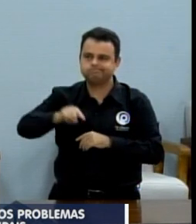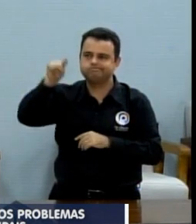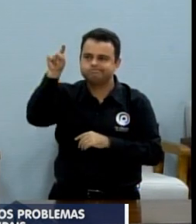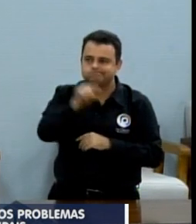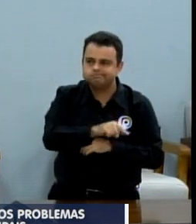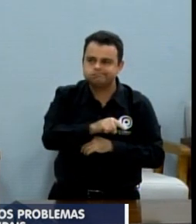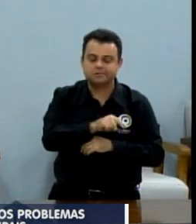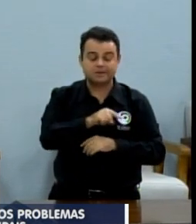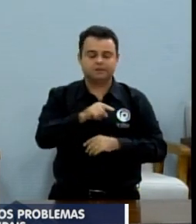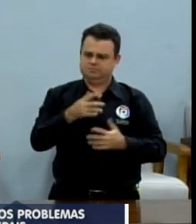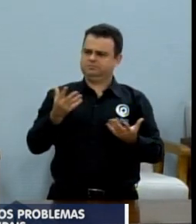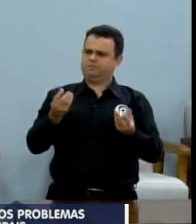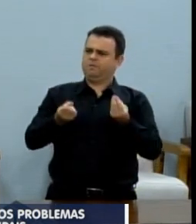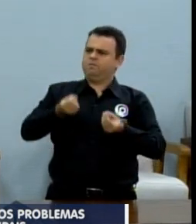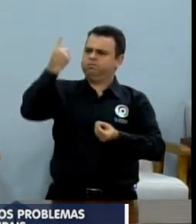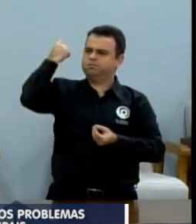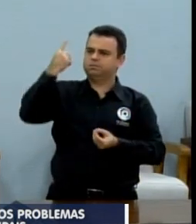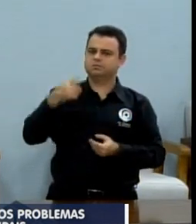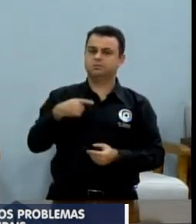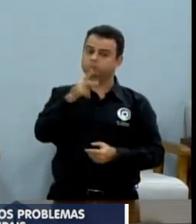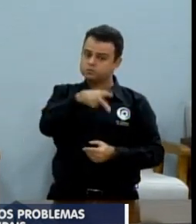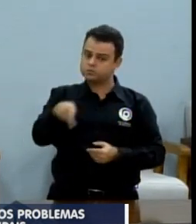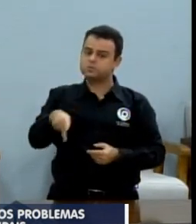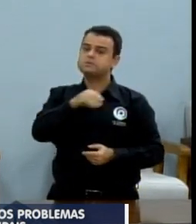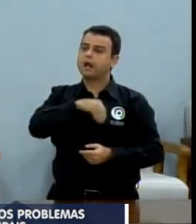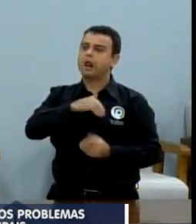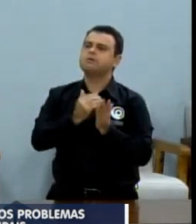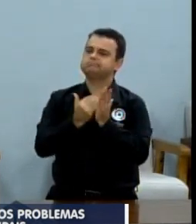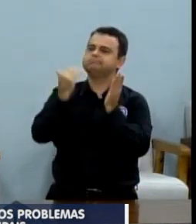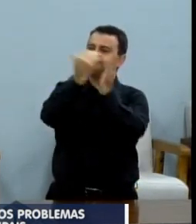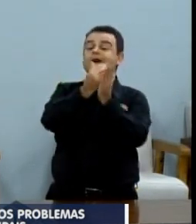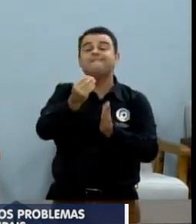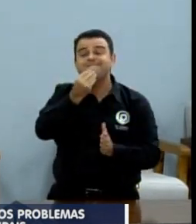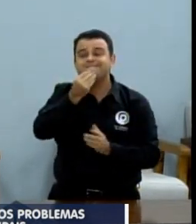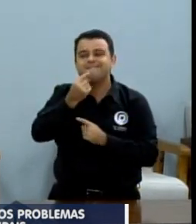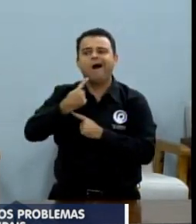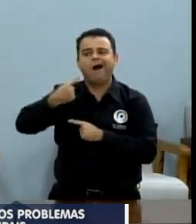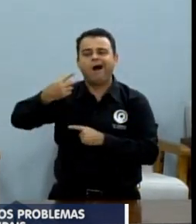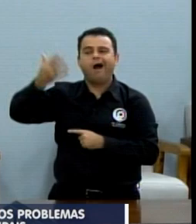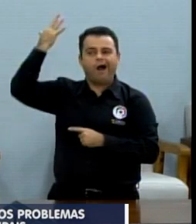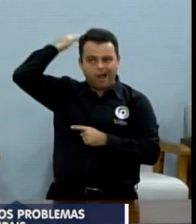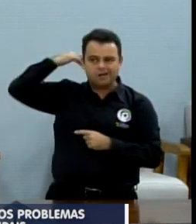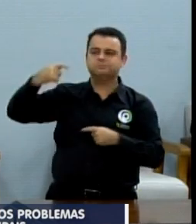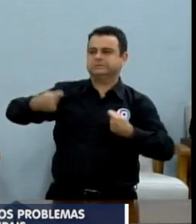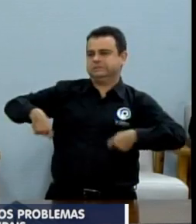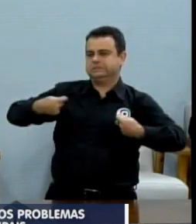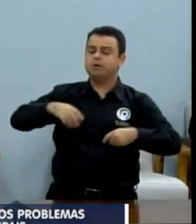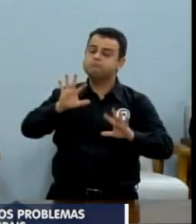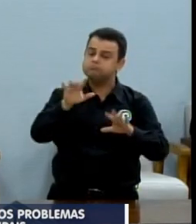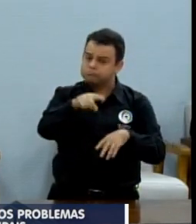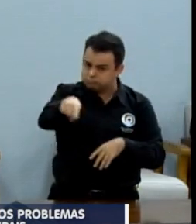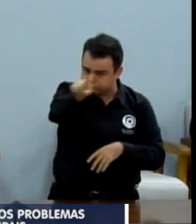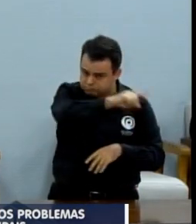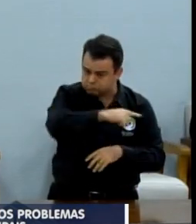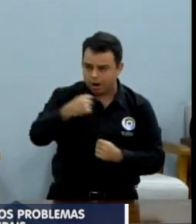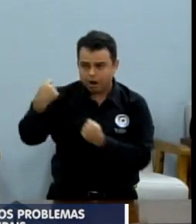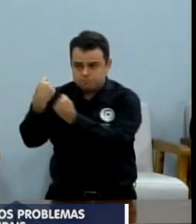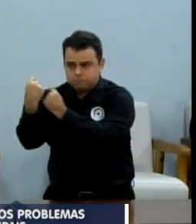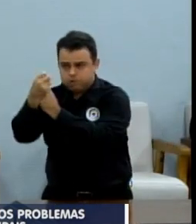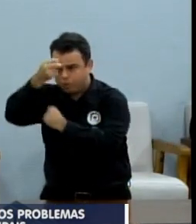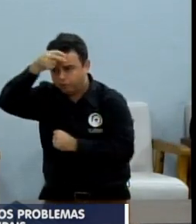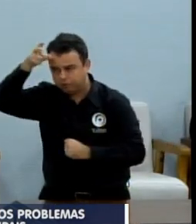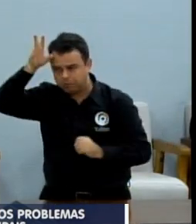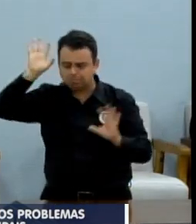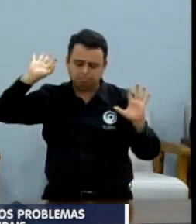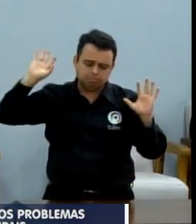dignidade aos professores faltava isso há muito tempo na casa você pode ser da base do governo aliás eu não sou da